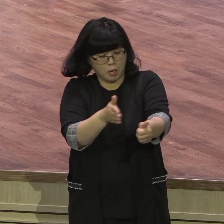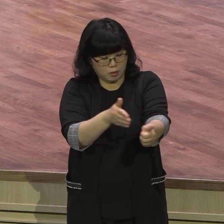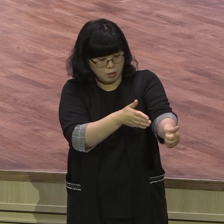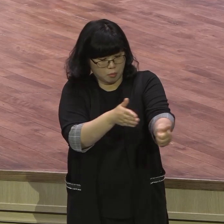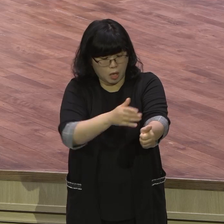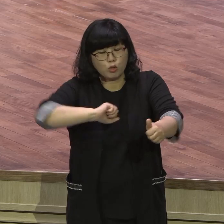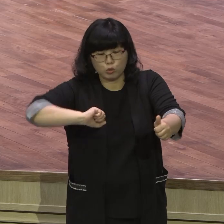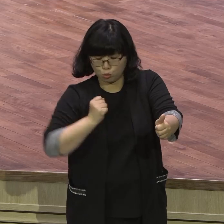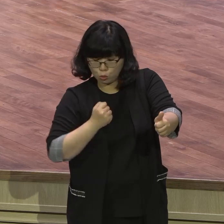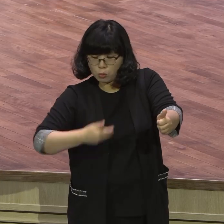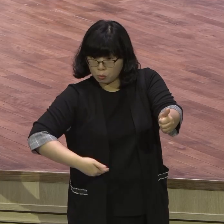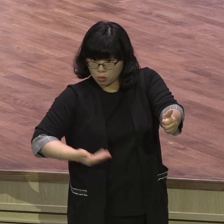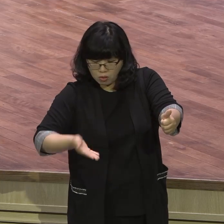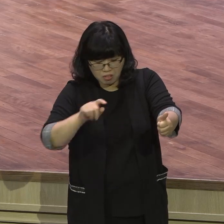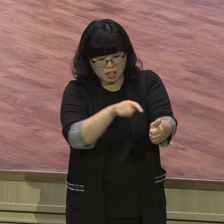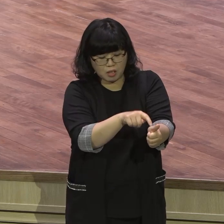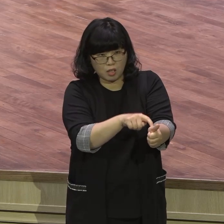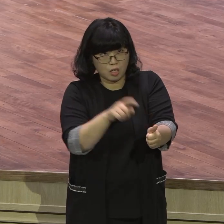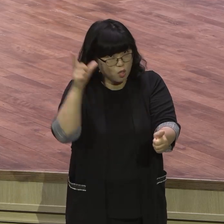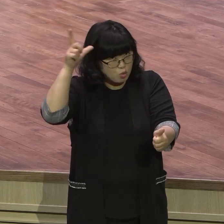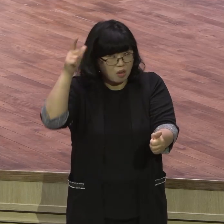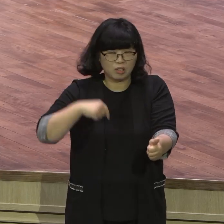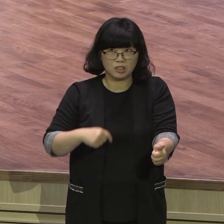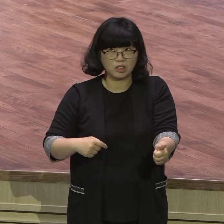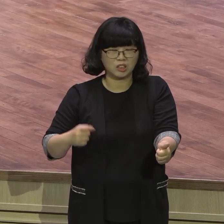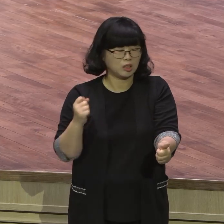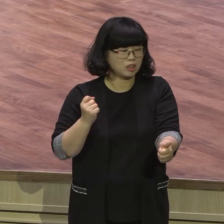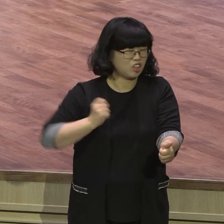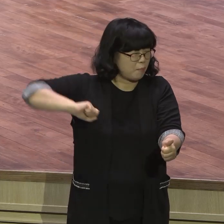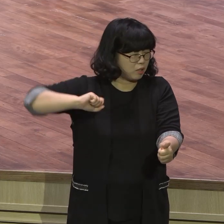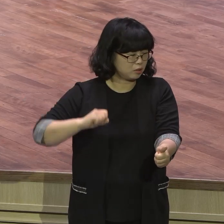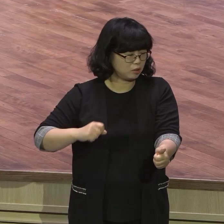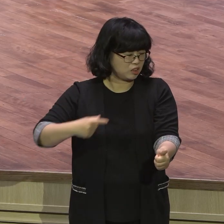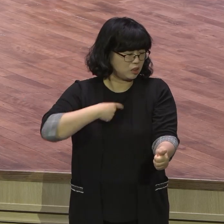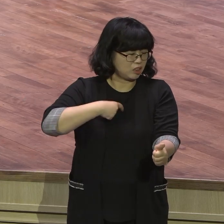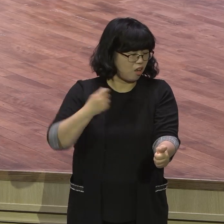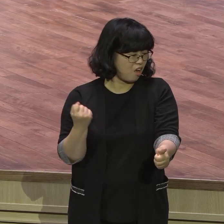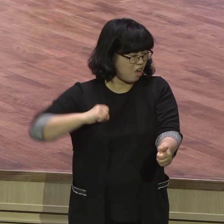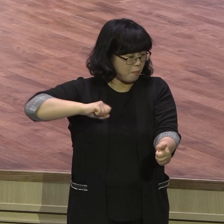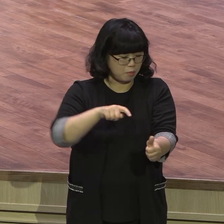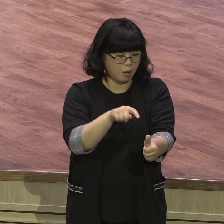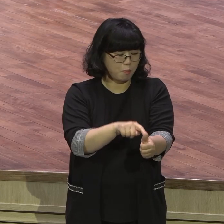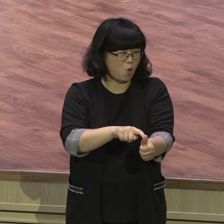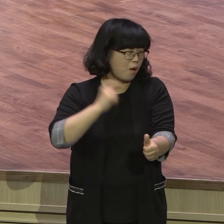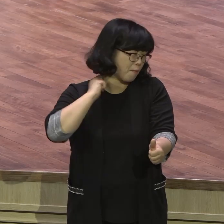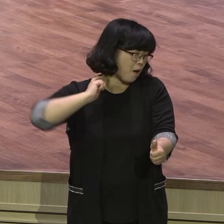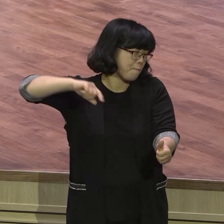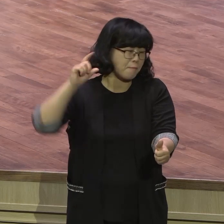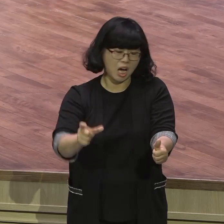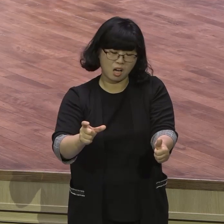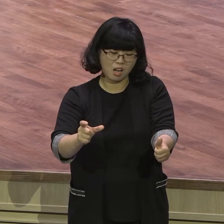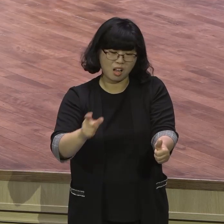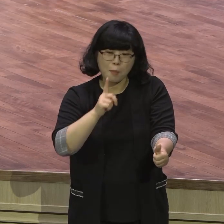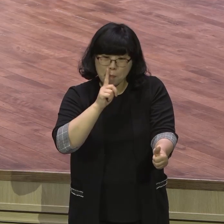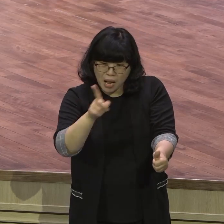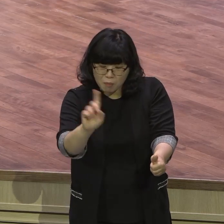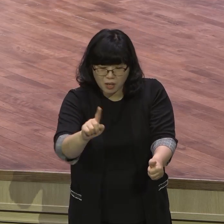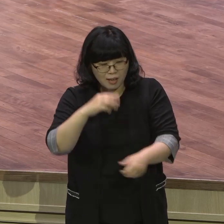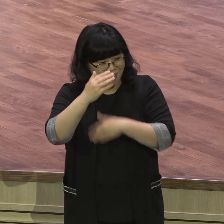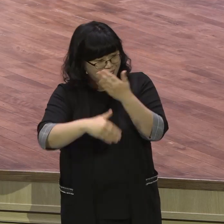백성들의 반항하는 실체를 보여줍니다. 모세는 우상 미신문화에